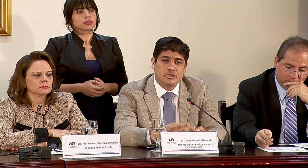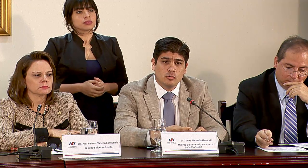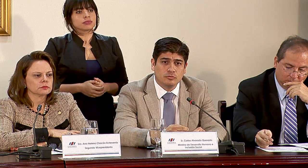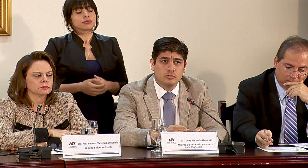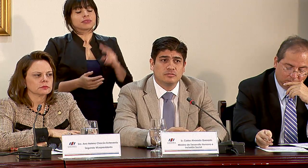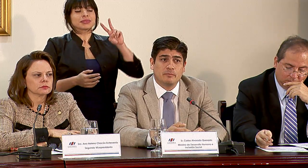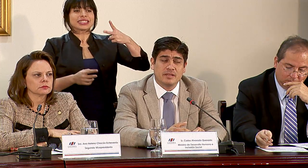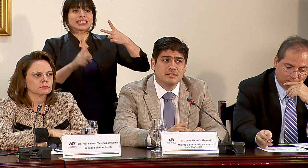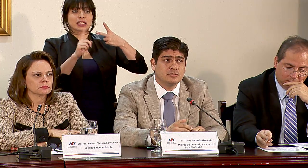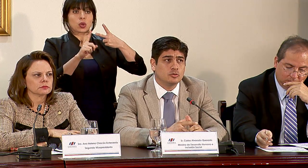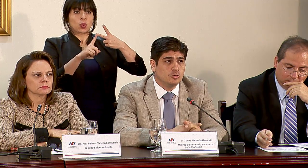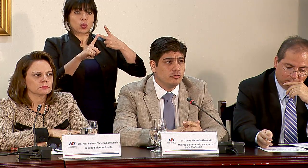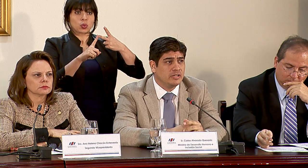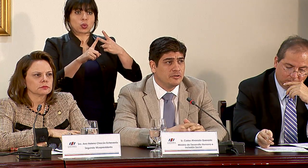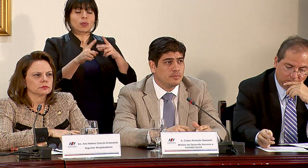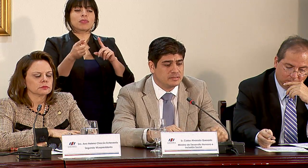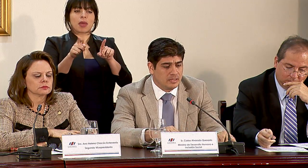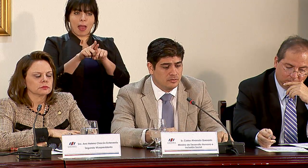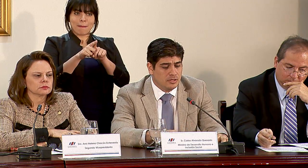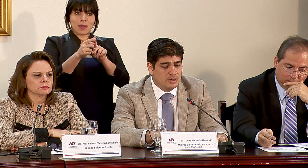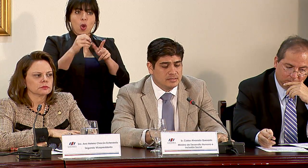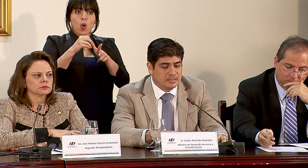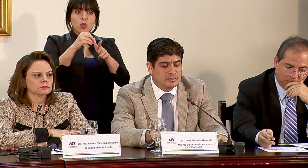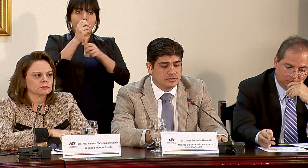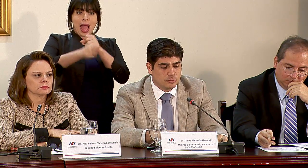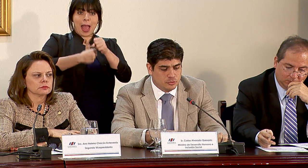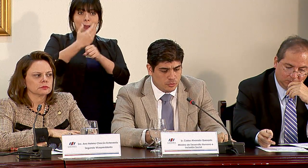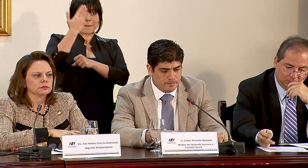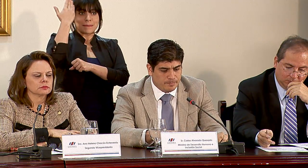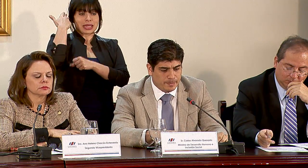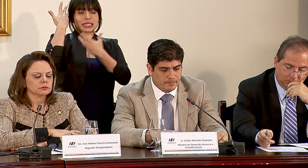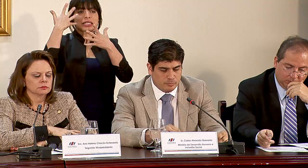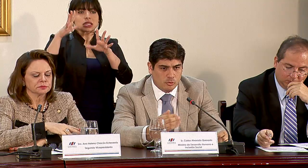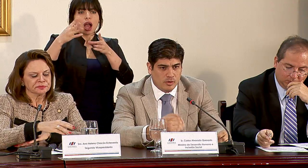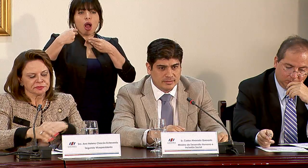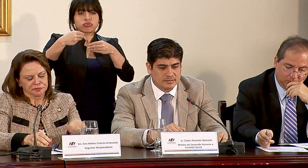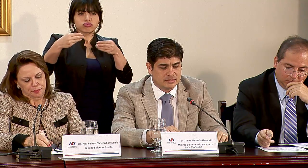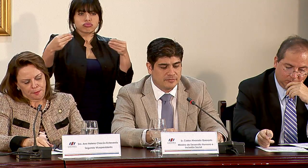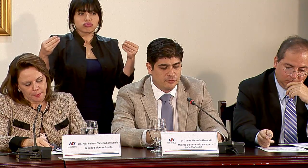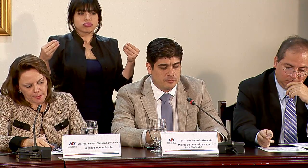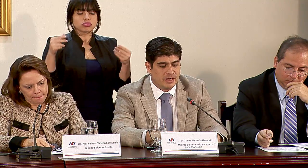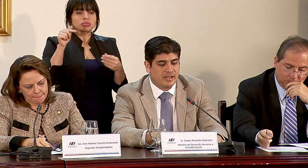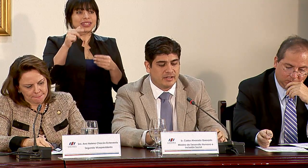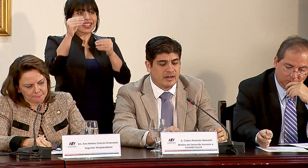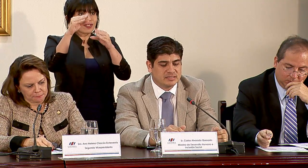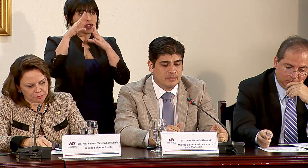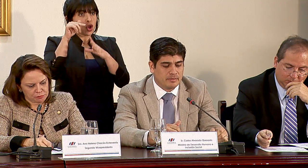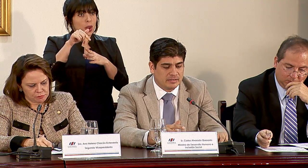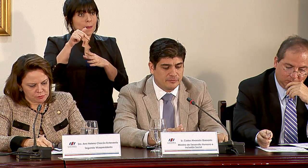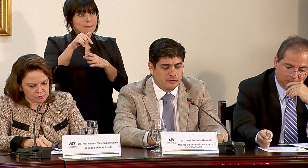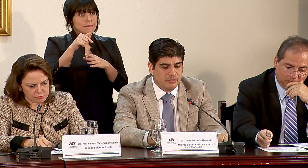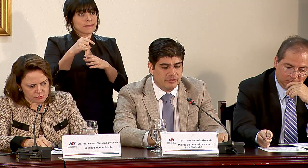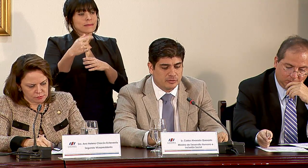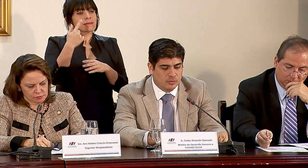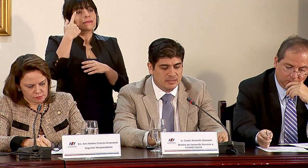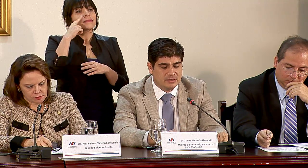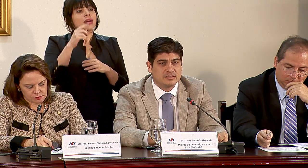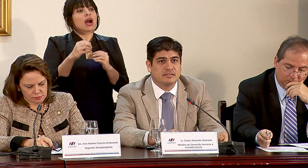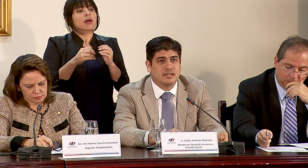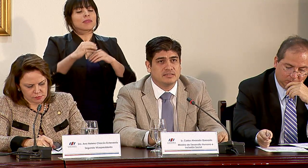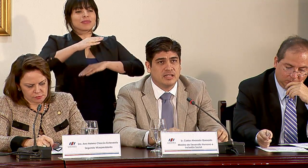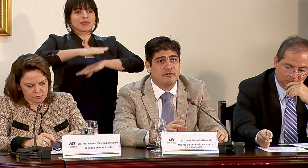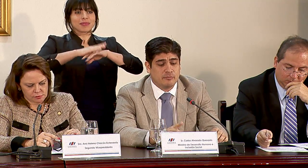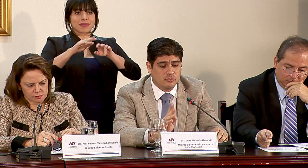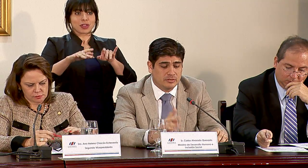Lo segundo, también desde octubre del año pasado, se instruyó poco antes de este informe a generar esta plataforma virtual